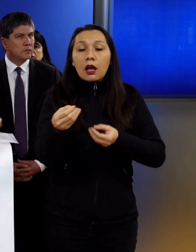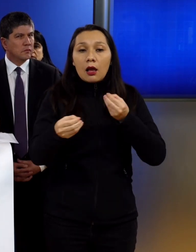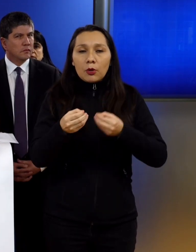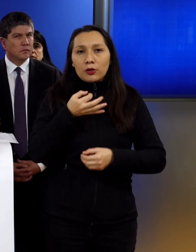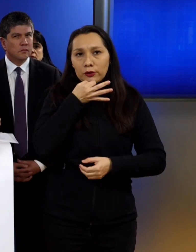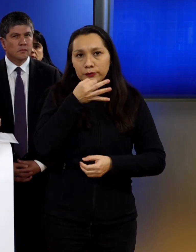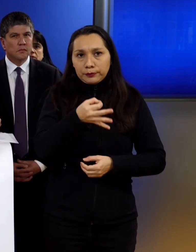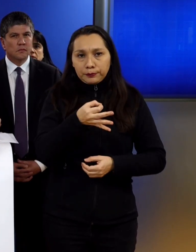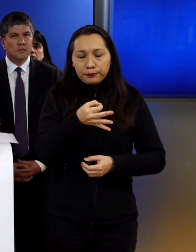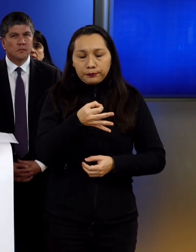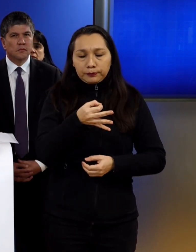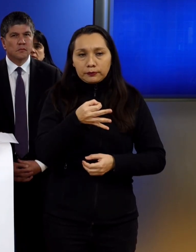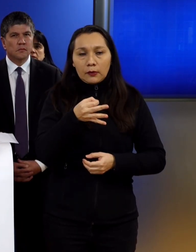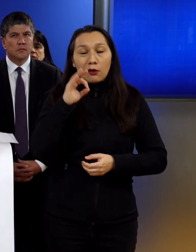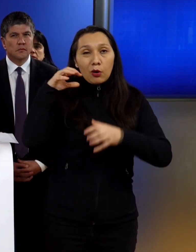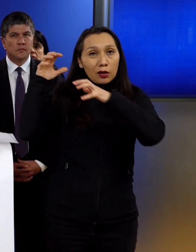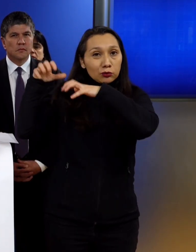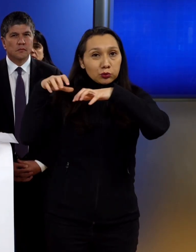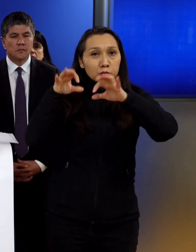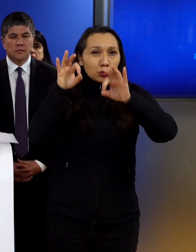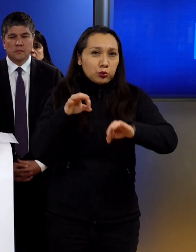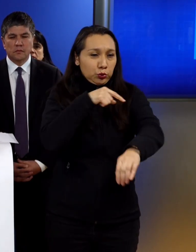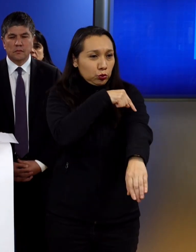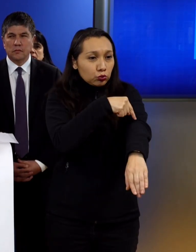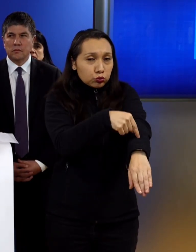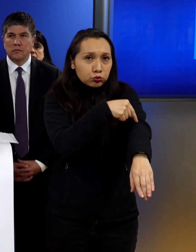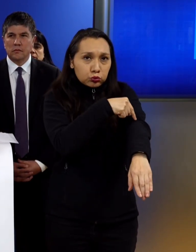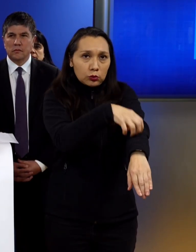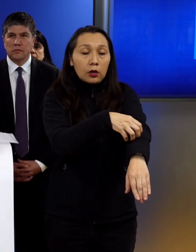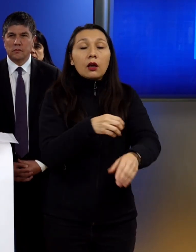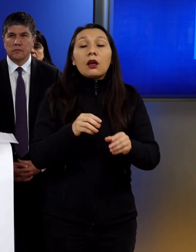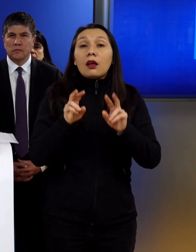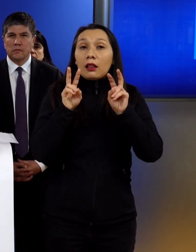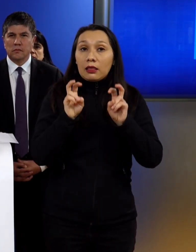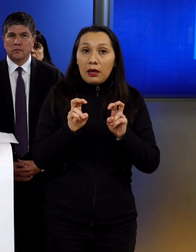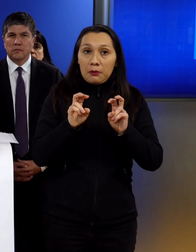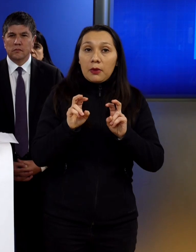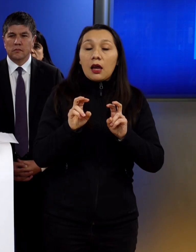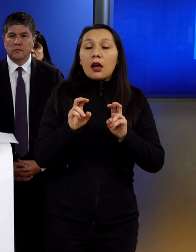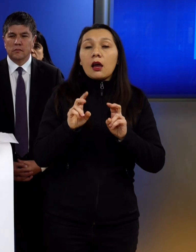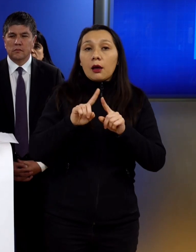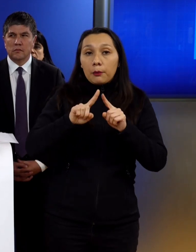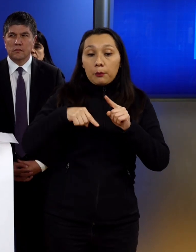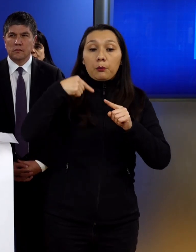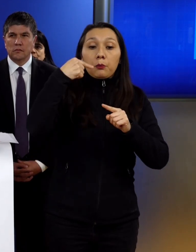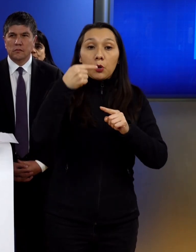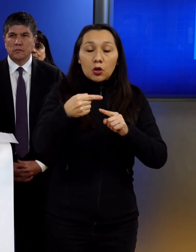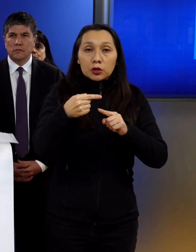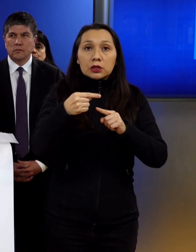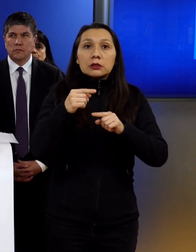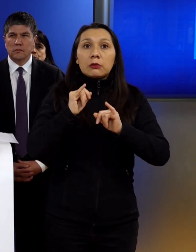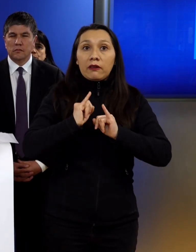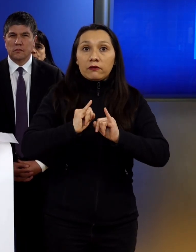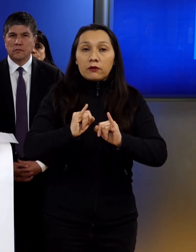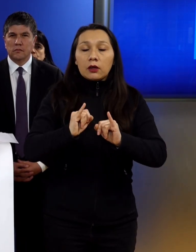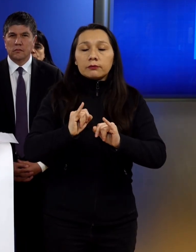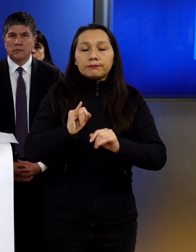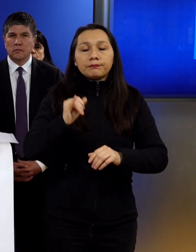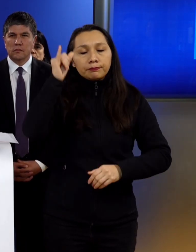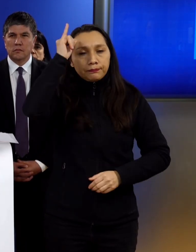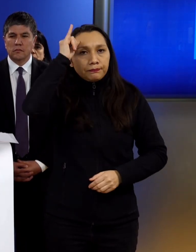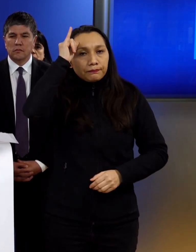del sistema de la afectación del sistema frontal. En relación al próximo pronóstico, perdón,